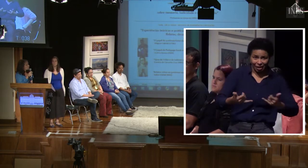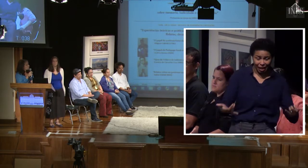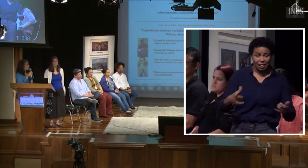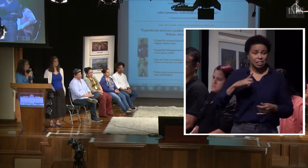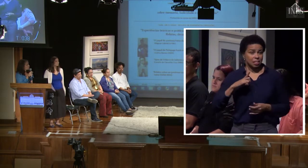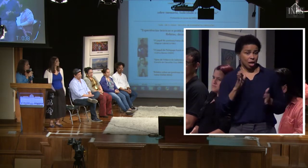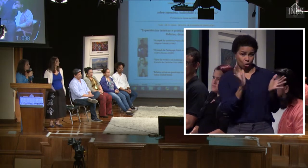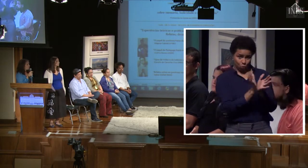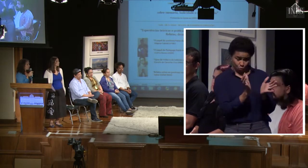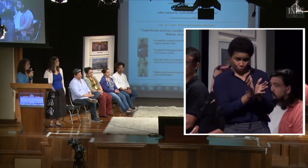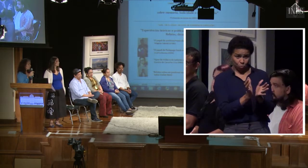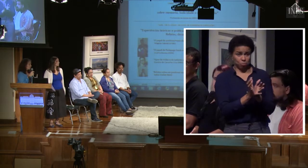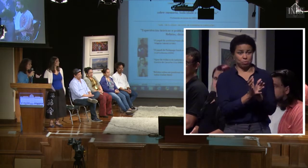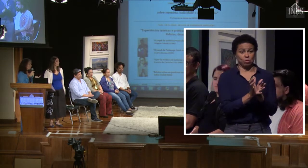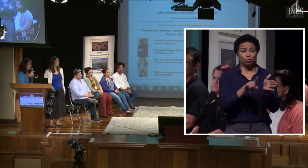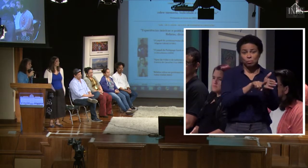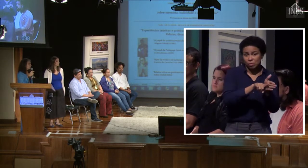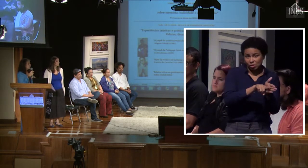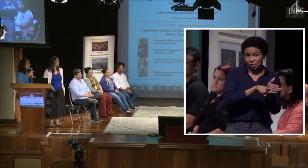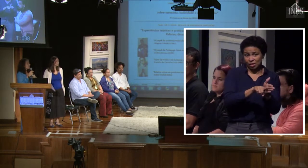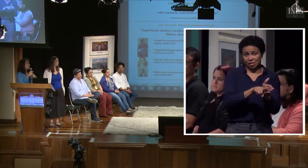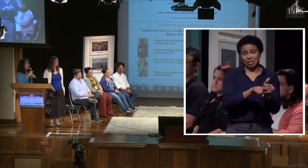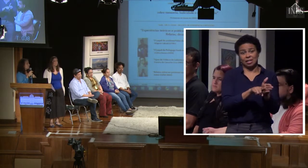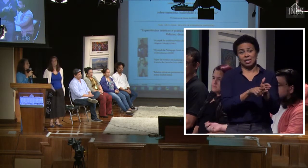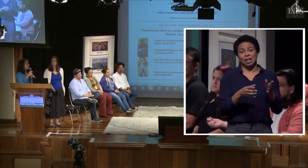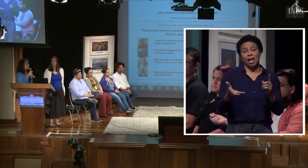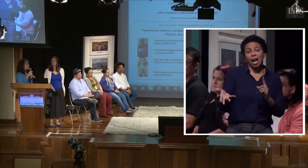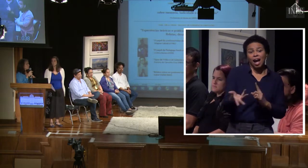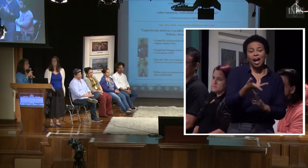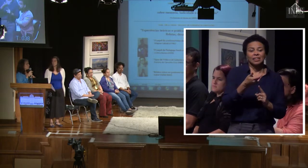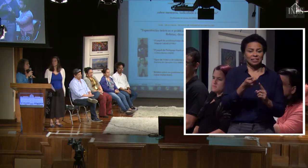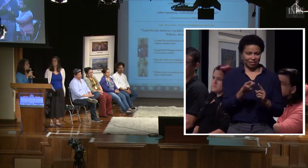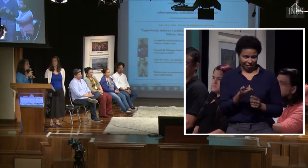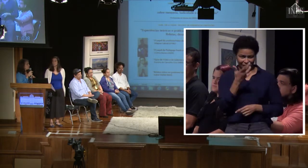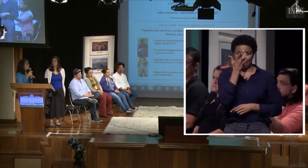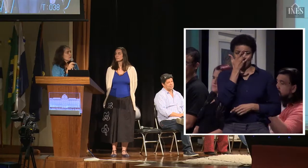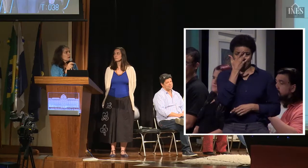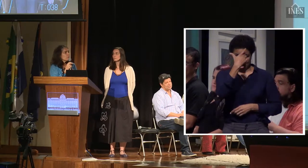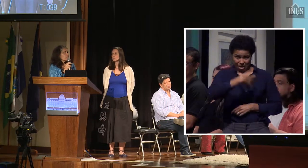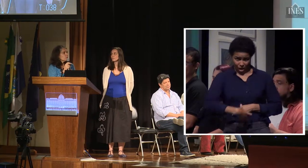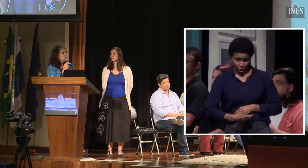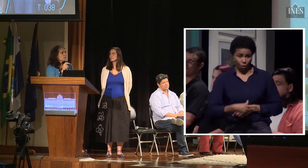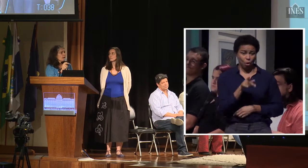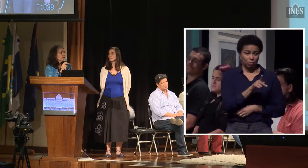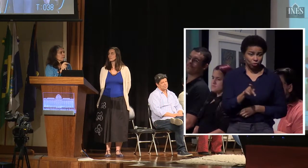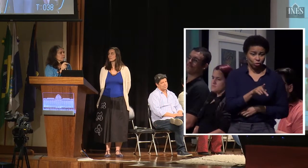e Gestuação, que sou eu, a Joana, e os professores Tiago, a professora Aline.